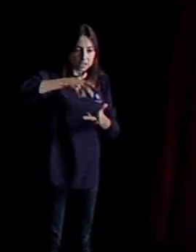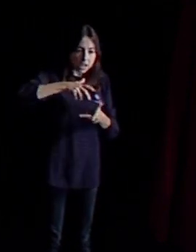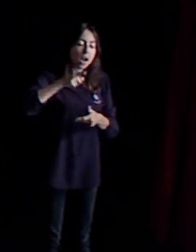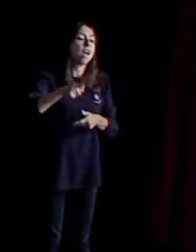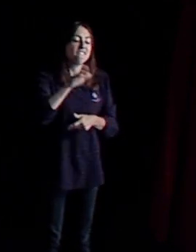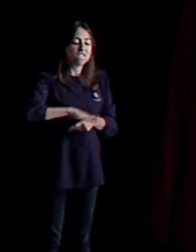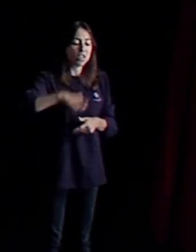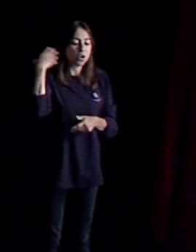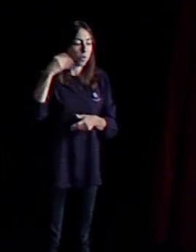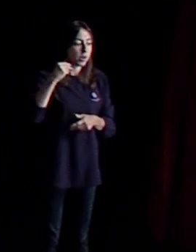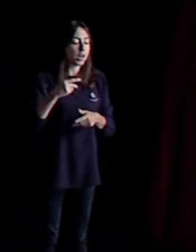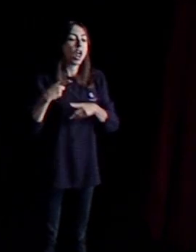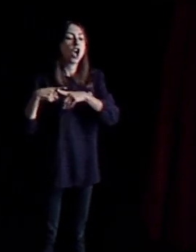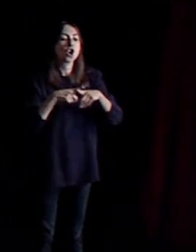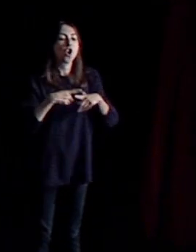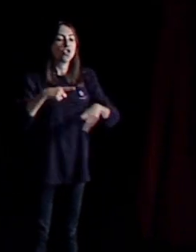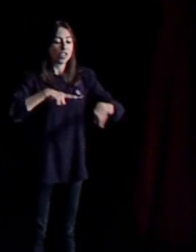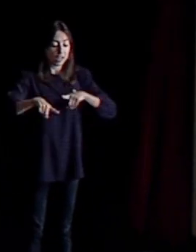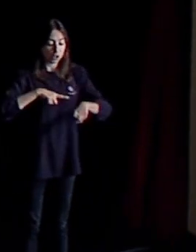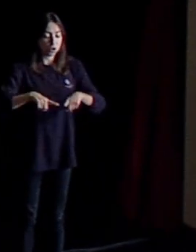es coeditora de la revista